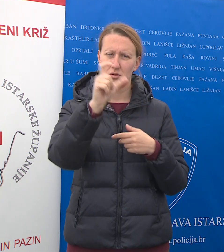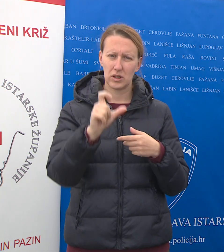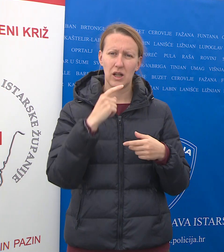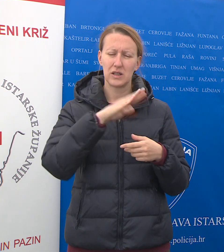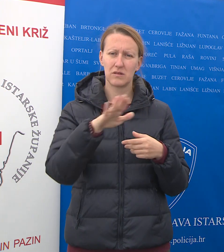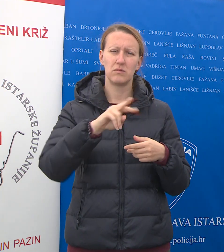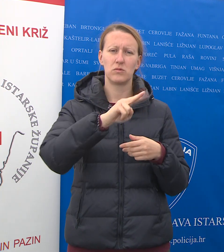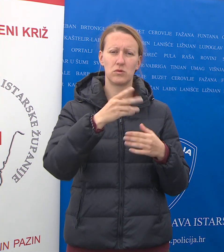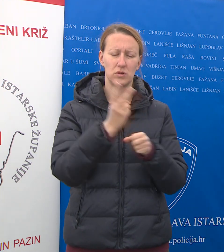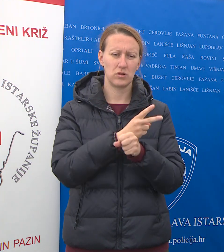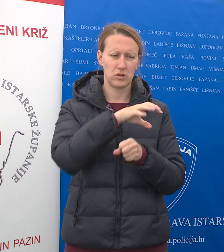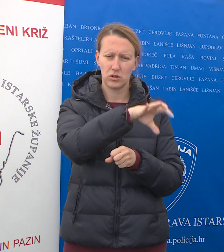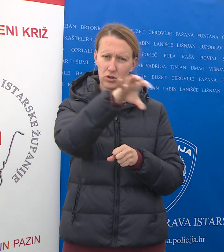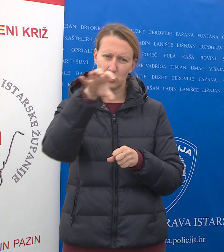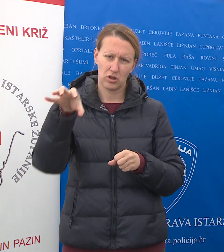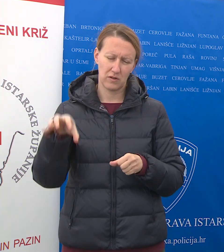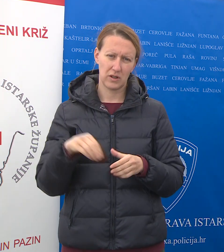i sa svim okolnim zemljama.